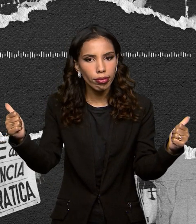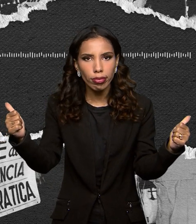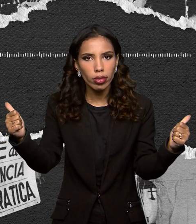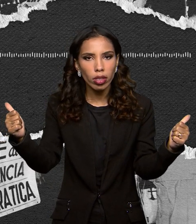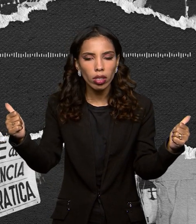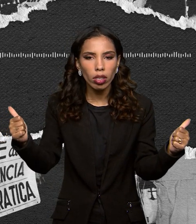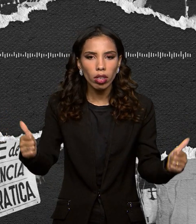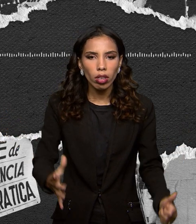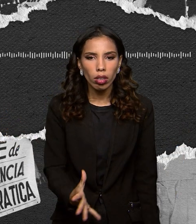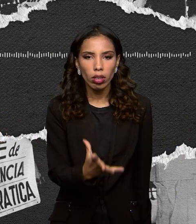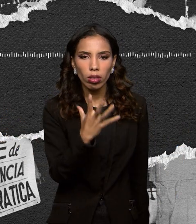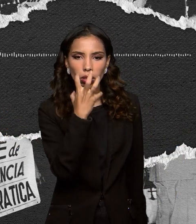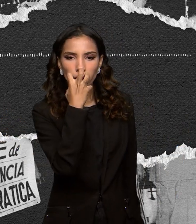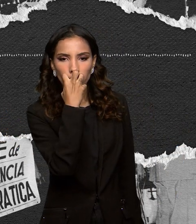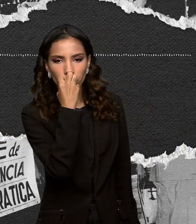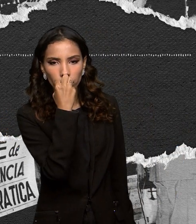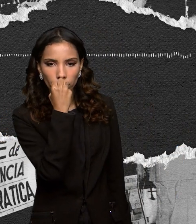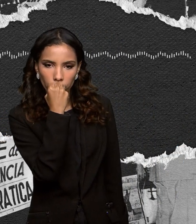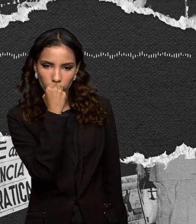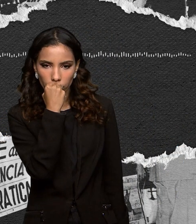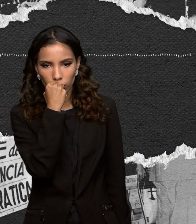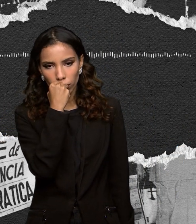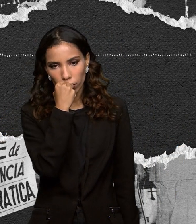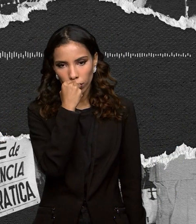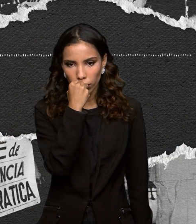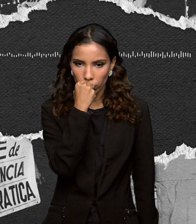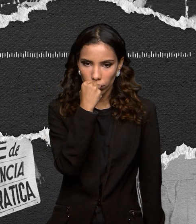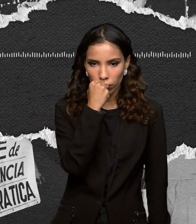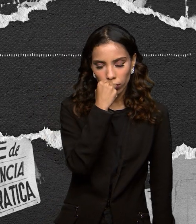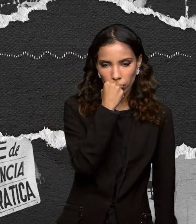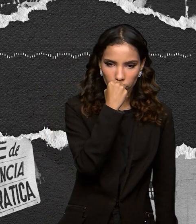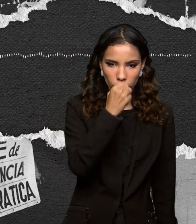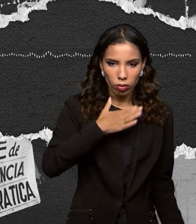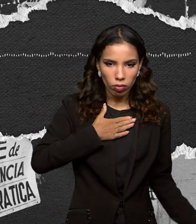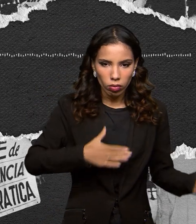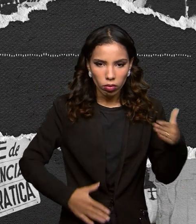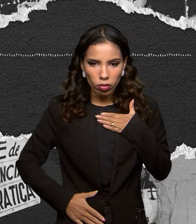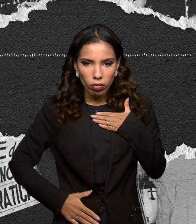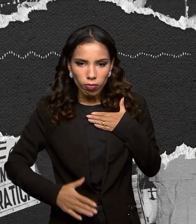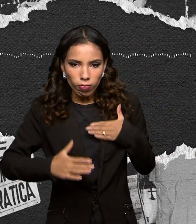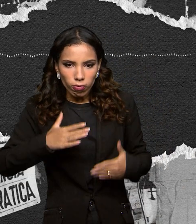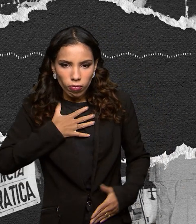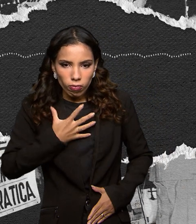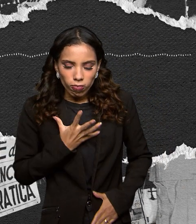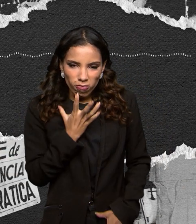Quem cala sobre teu corpo